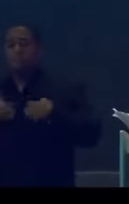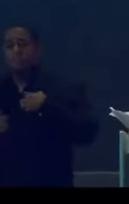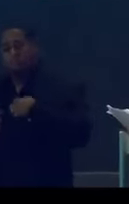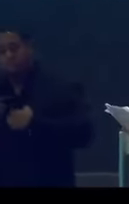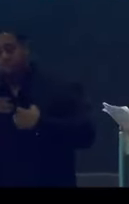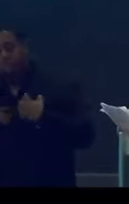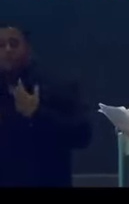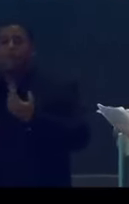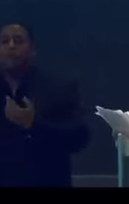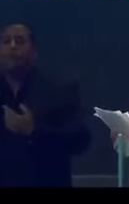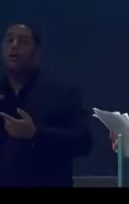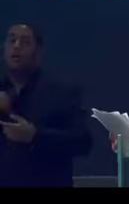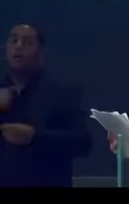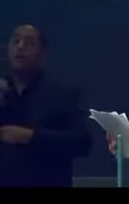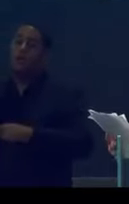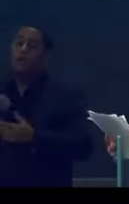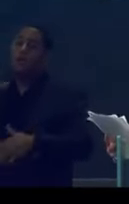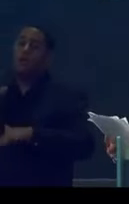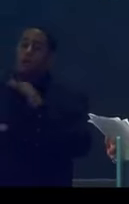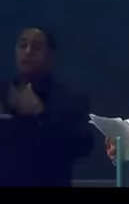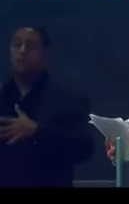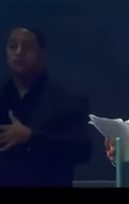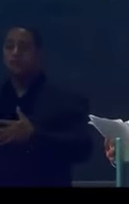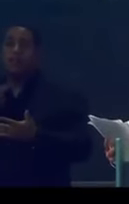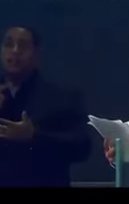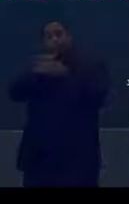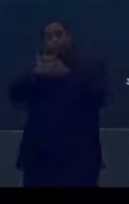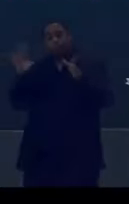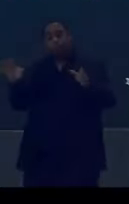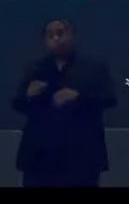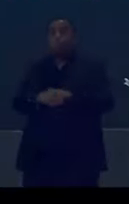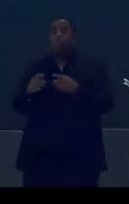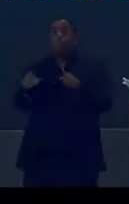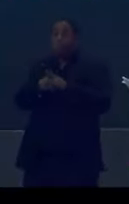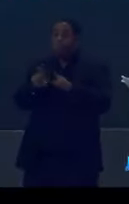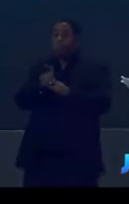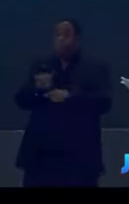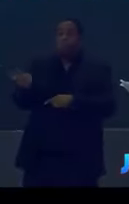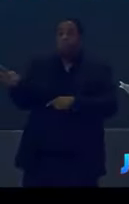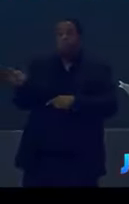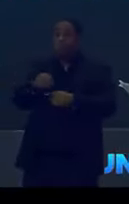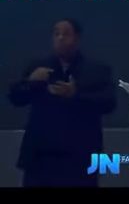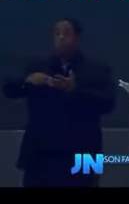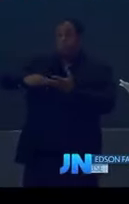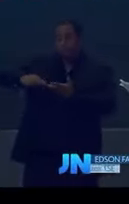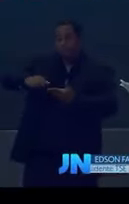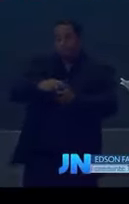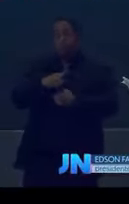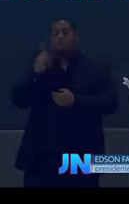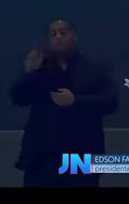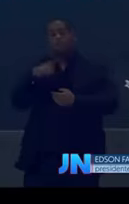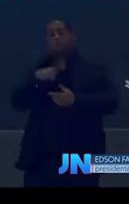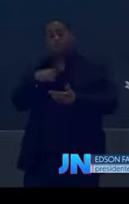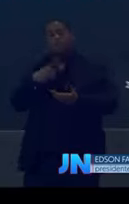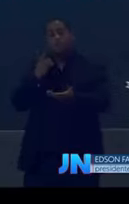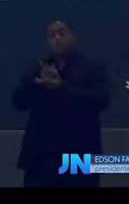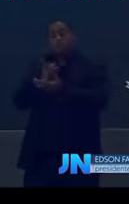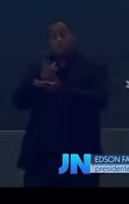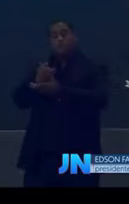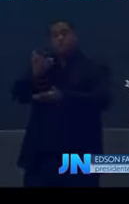as eleições são ferramentas para substituir o conflito. Moderação, sim e